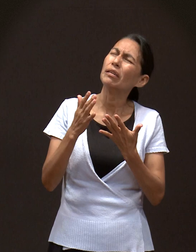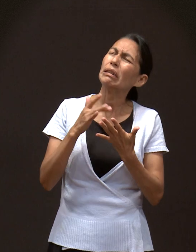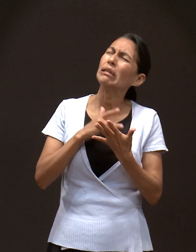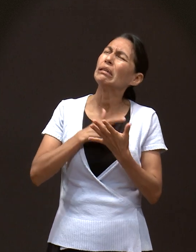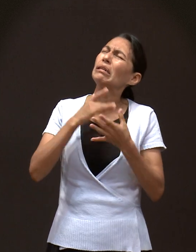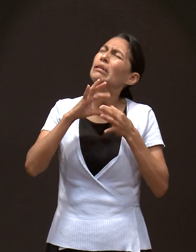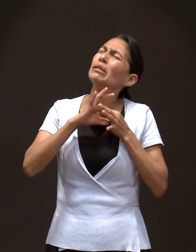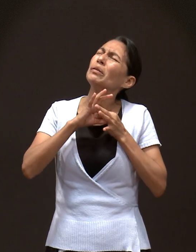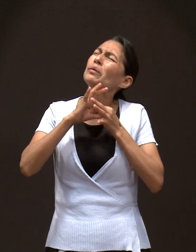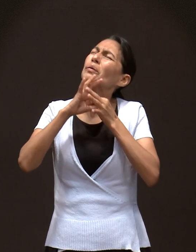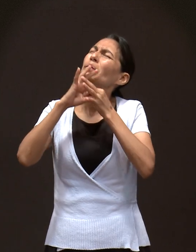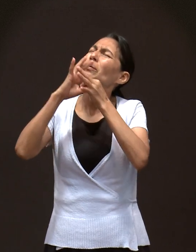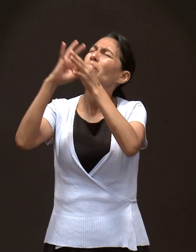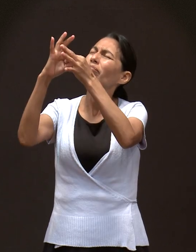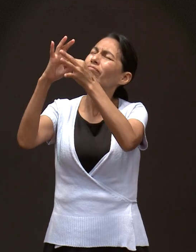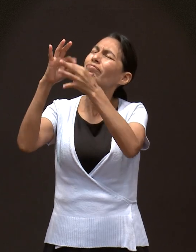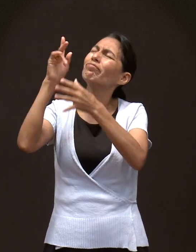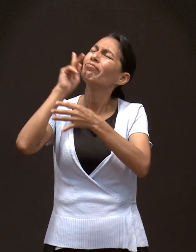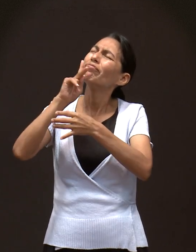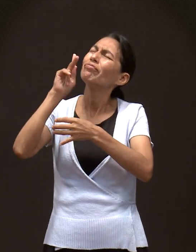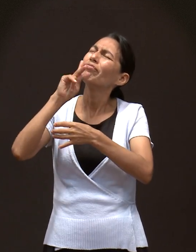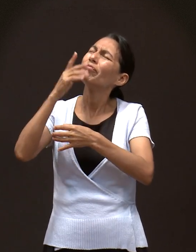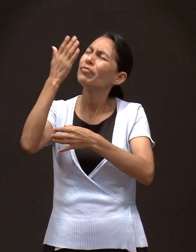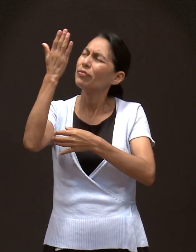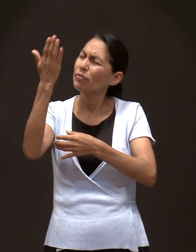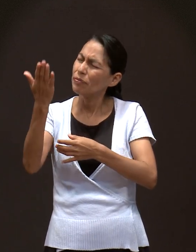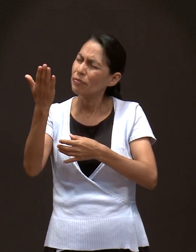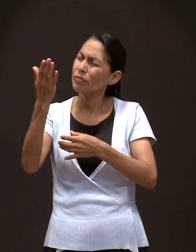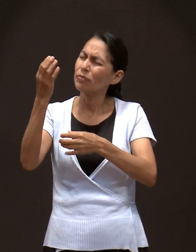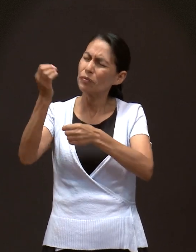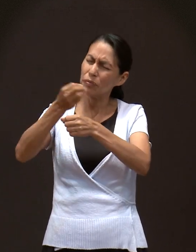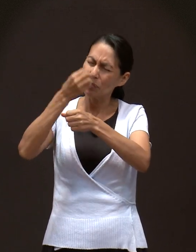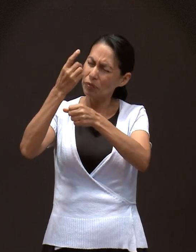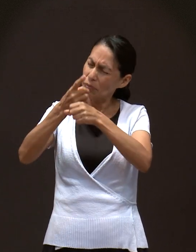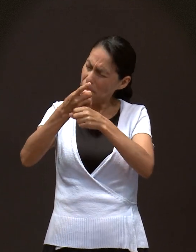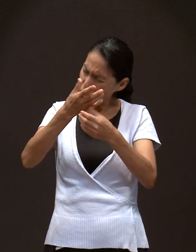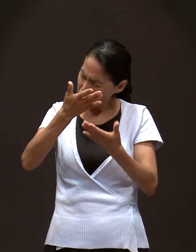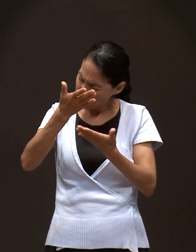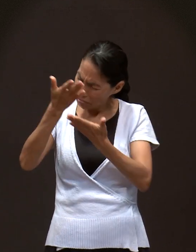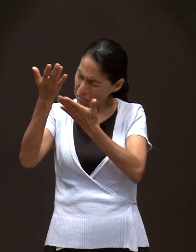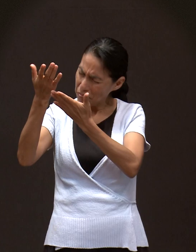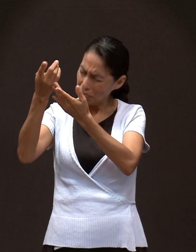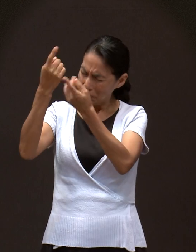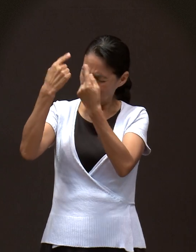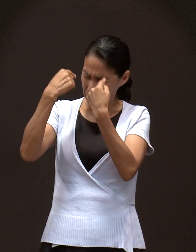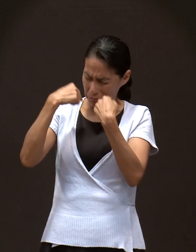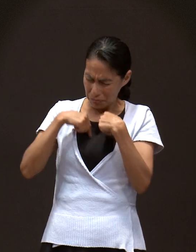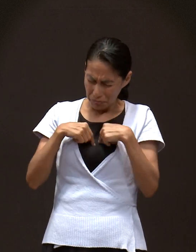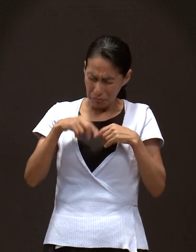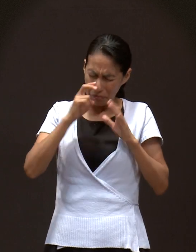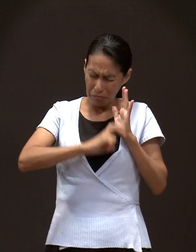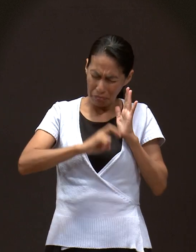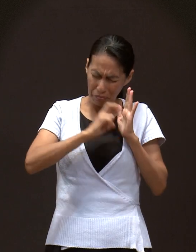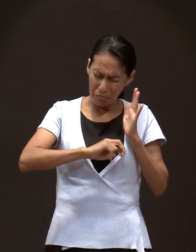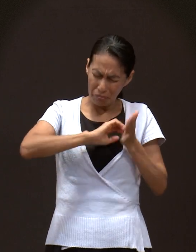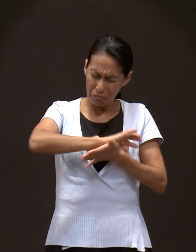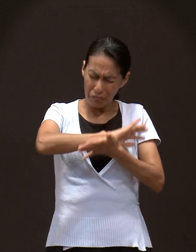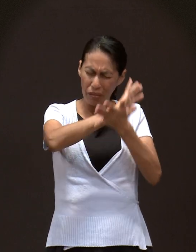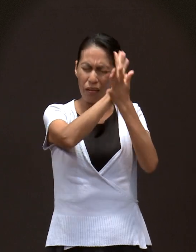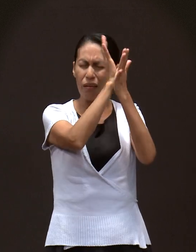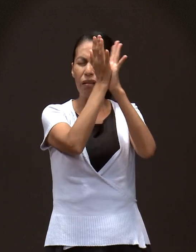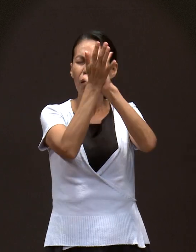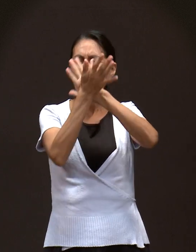buscarte sinceramente y probarte a ti. Darte una oportunidad, darte la oportunidad de